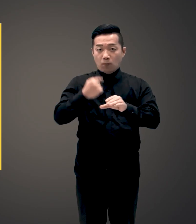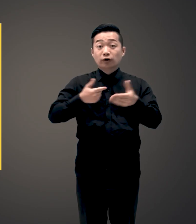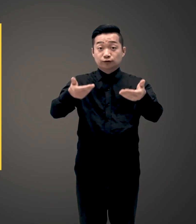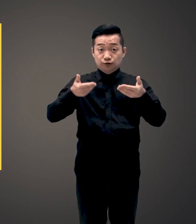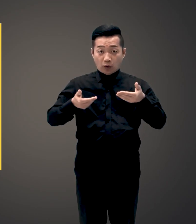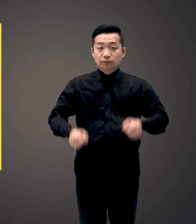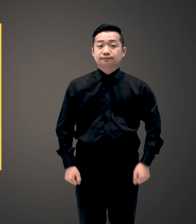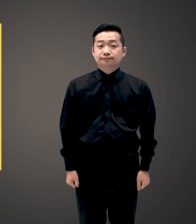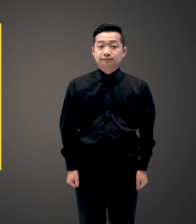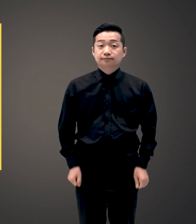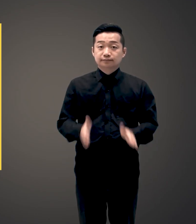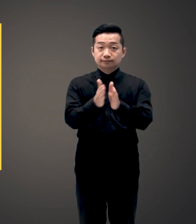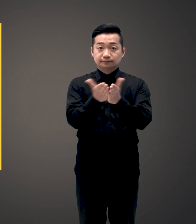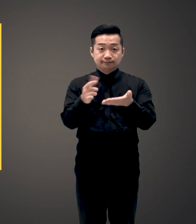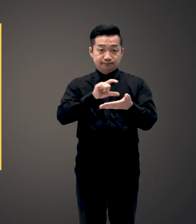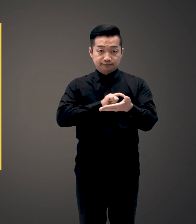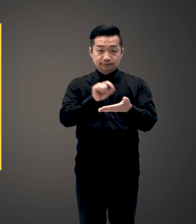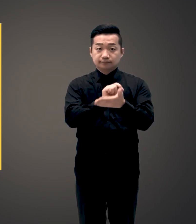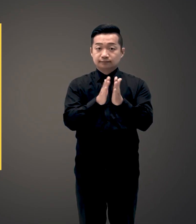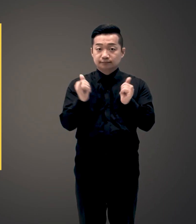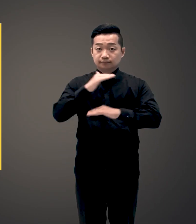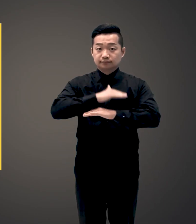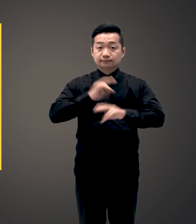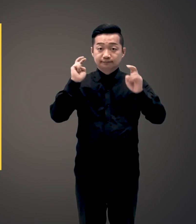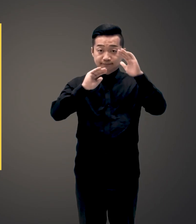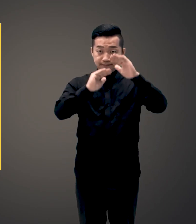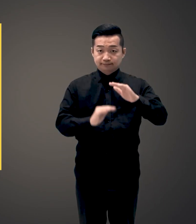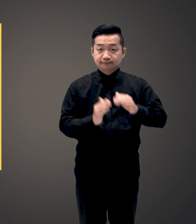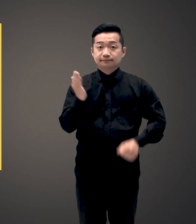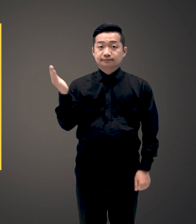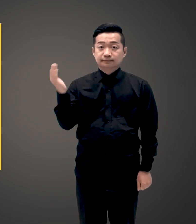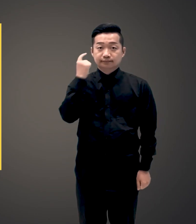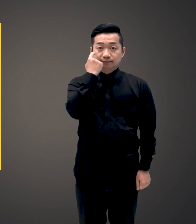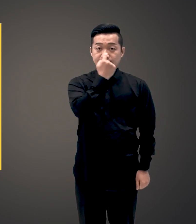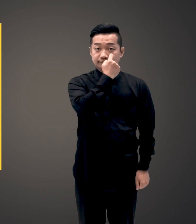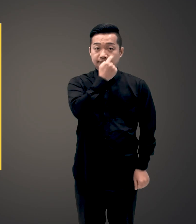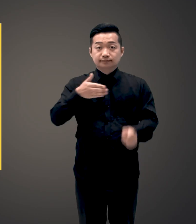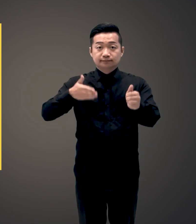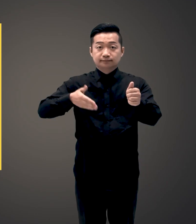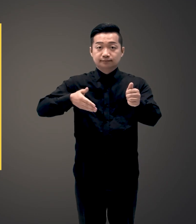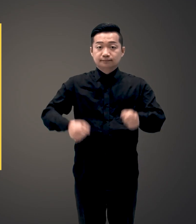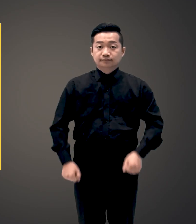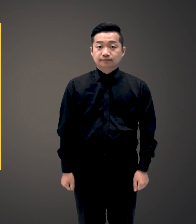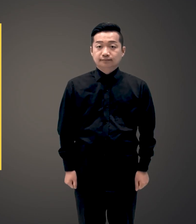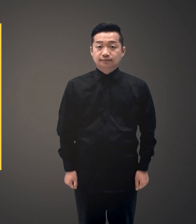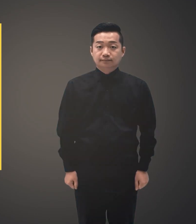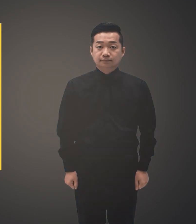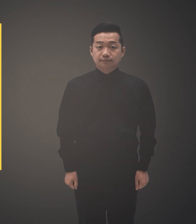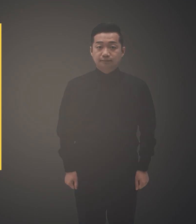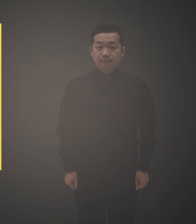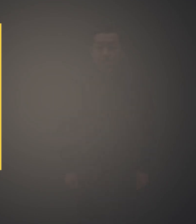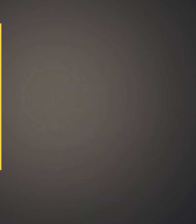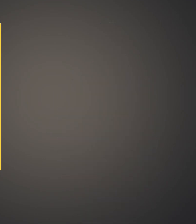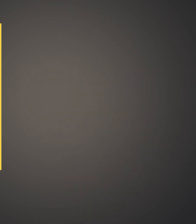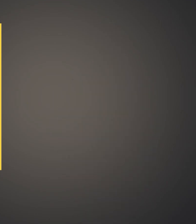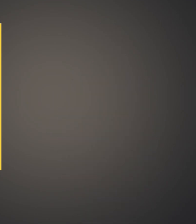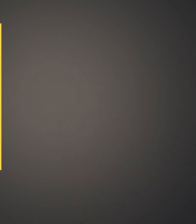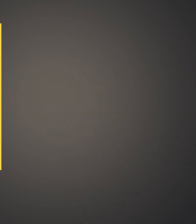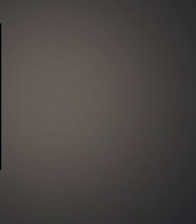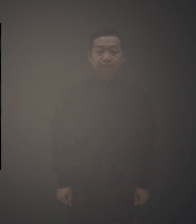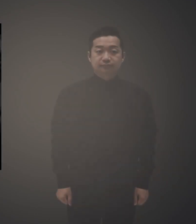같습니다. 왜 부모님들의 프로필 사진들은 보통 꽃밭인 것, 만국 공통이라 하더라고요. 예쁜